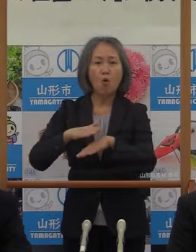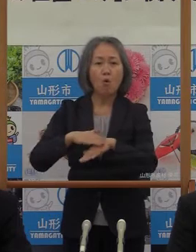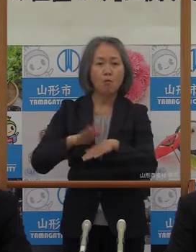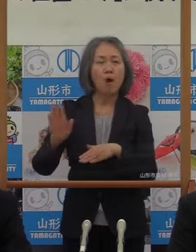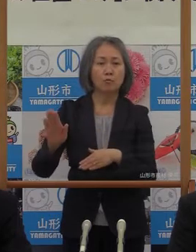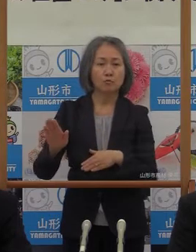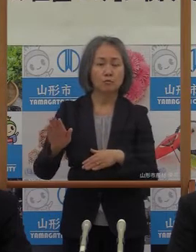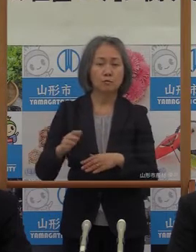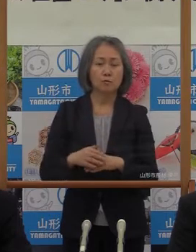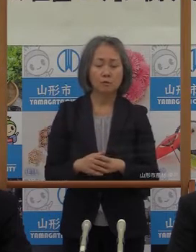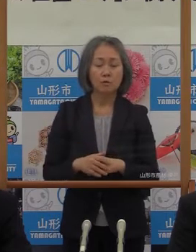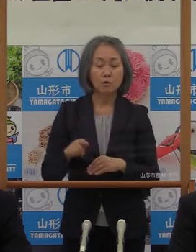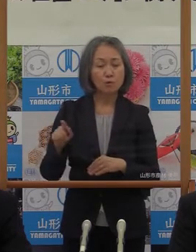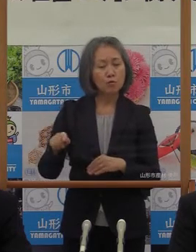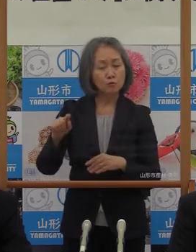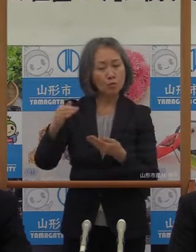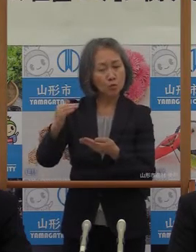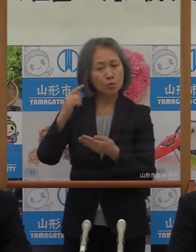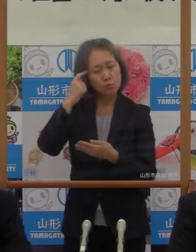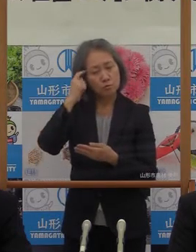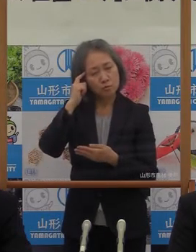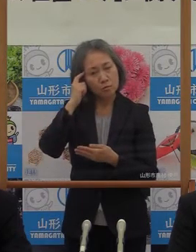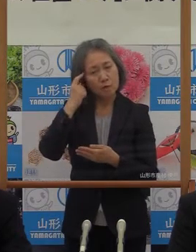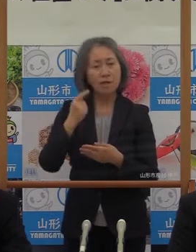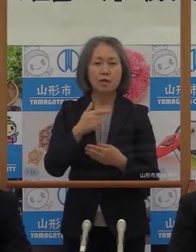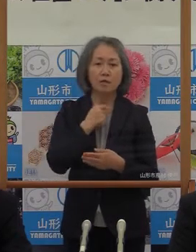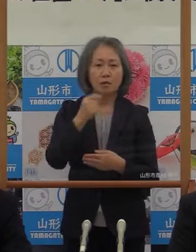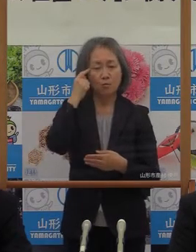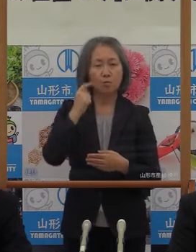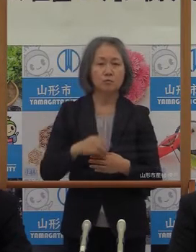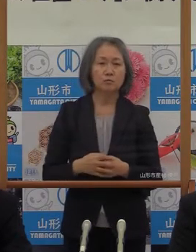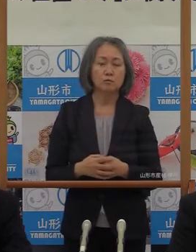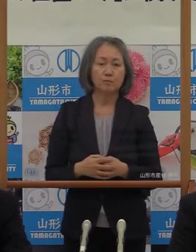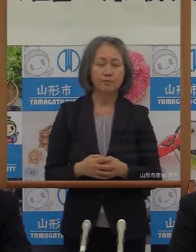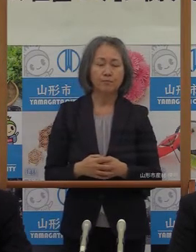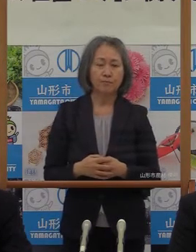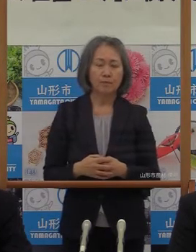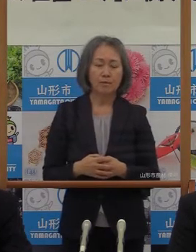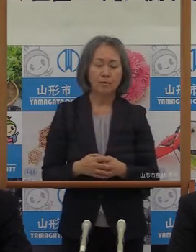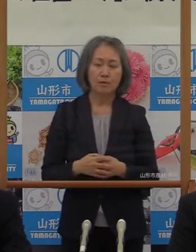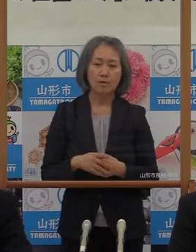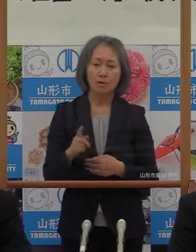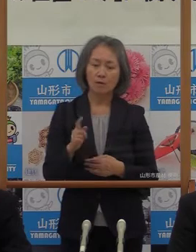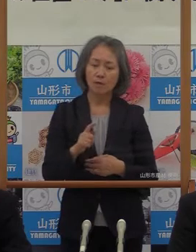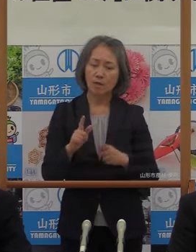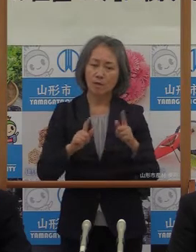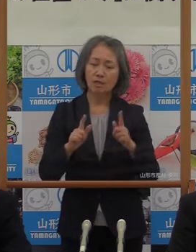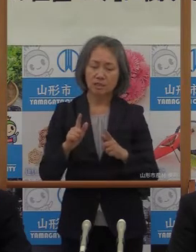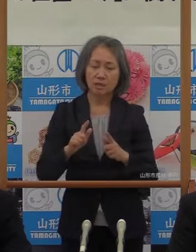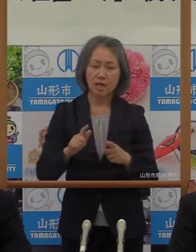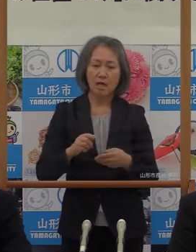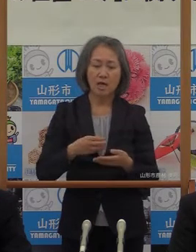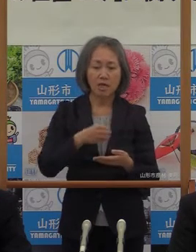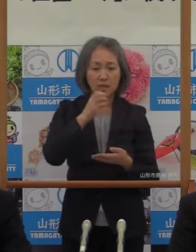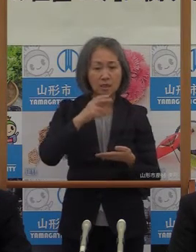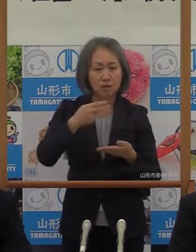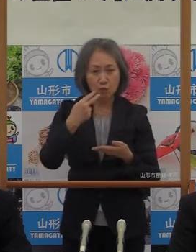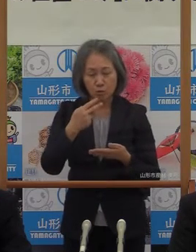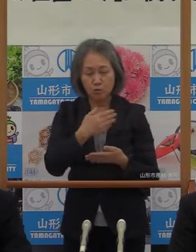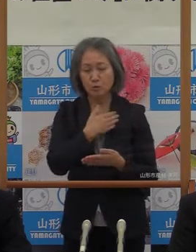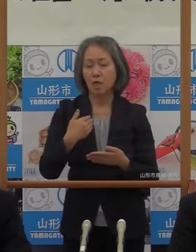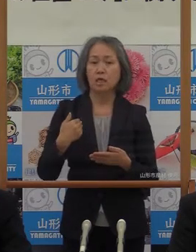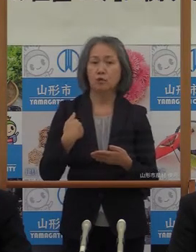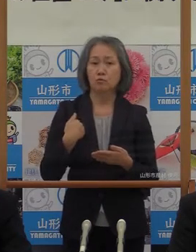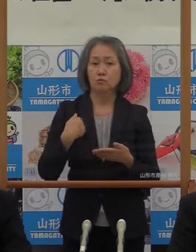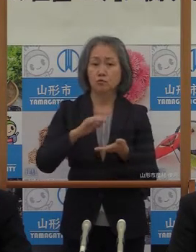めて、検討したいと思いますし、まあ、やはり何らかの形で、飲食がなされるような利用の仕方の